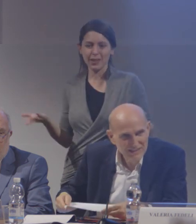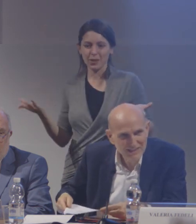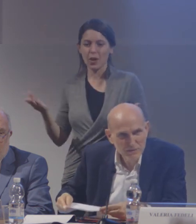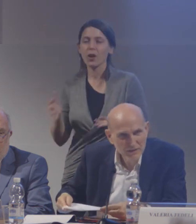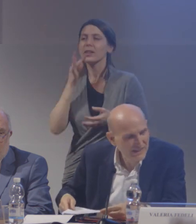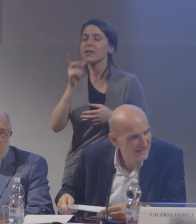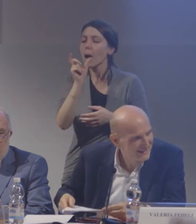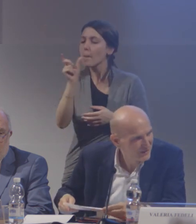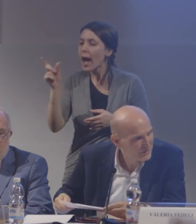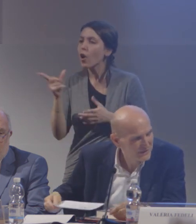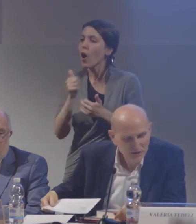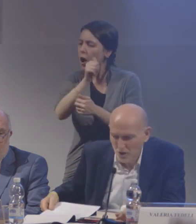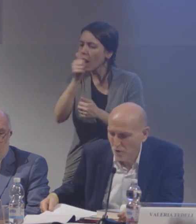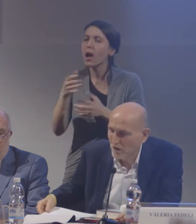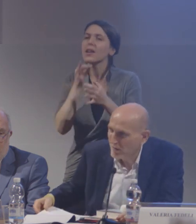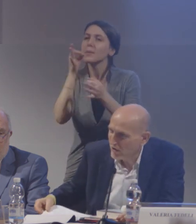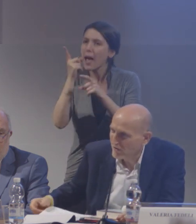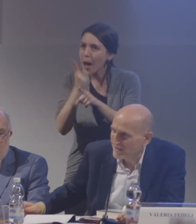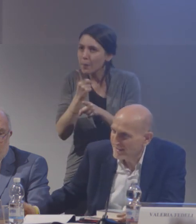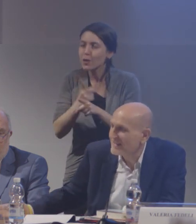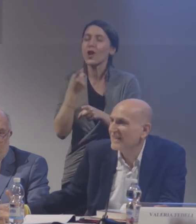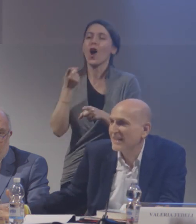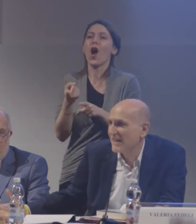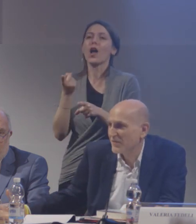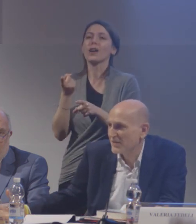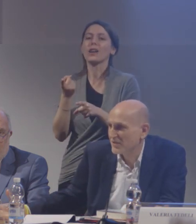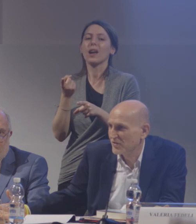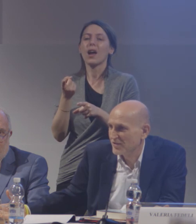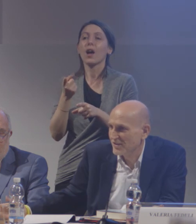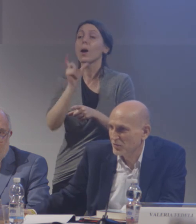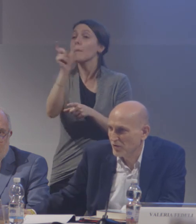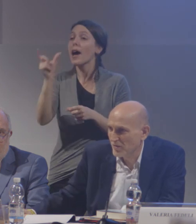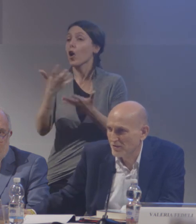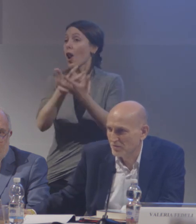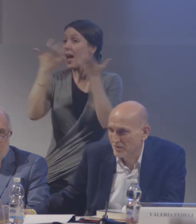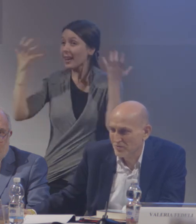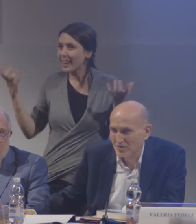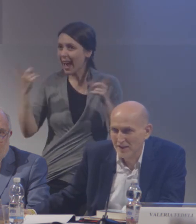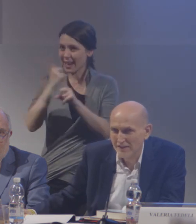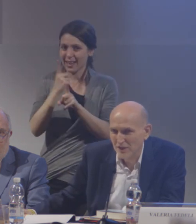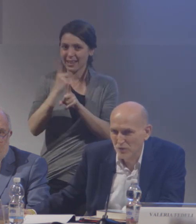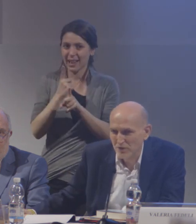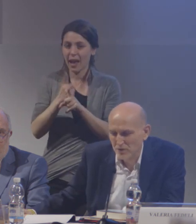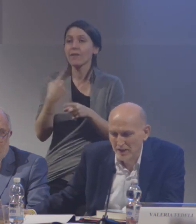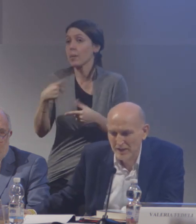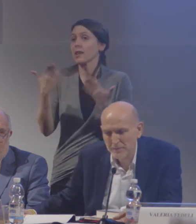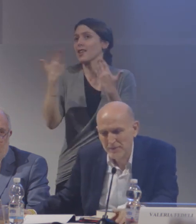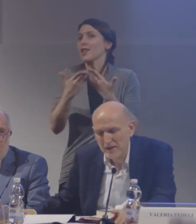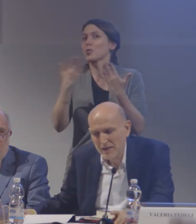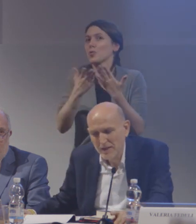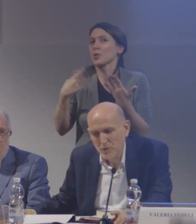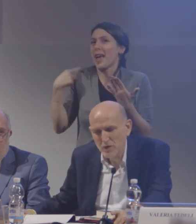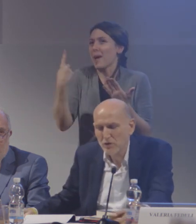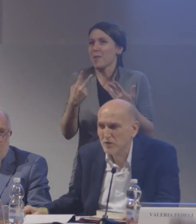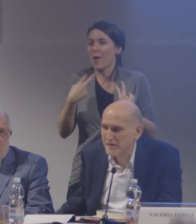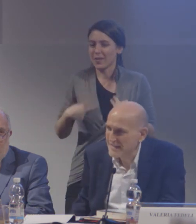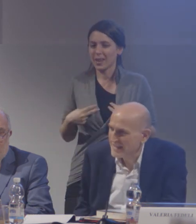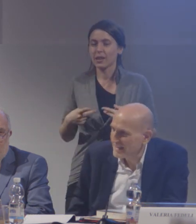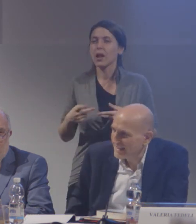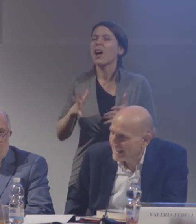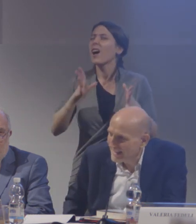dovesse essere spiegata, come ogni parola dovesse essere chiara. Queste sono cose che Tullio ha ripetuto per tutta la vita, come ogni